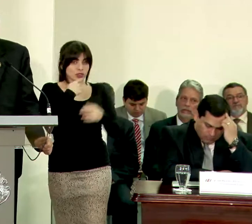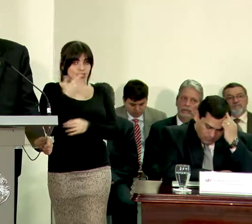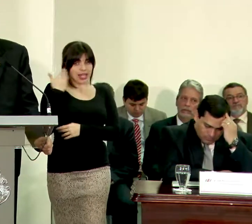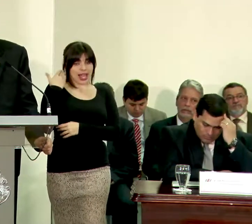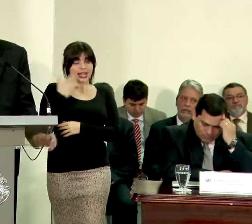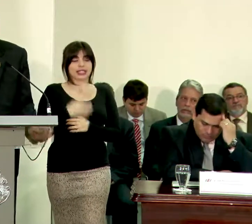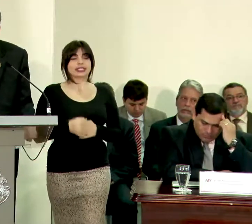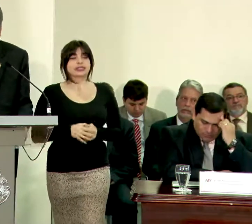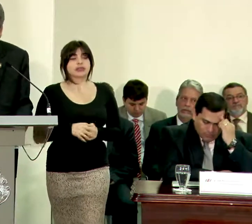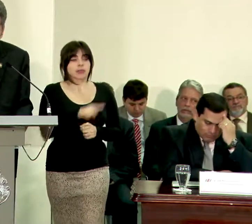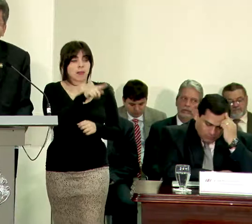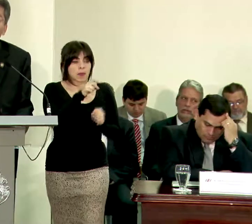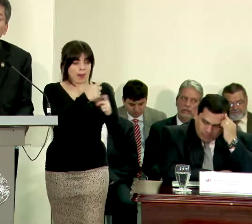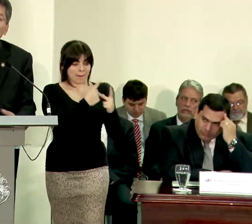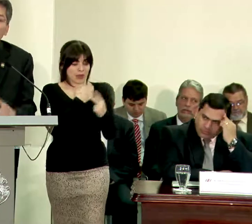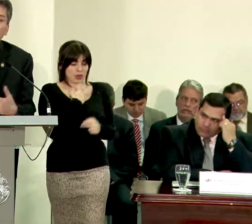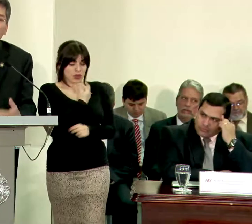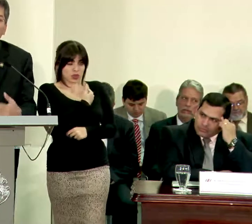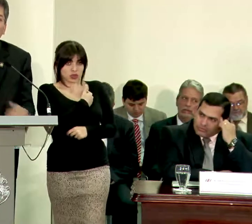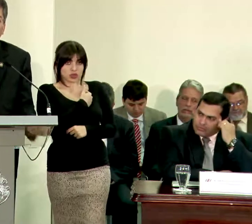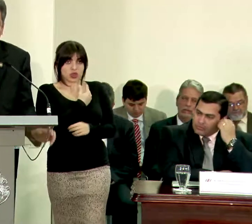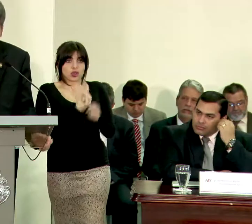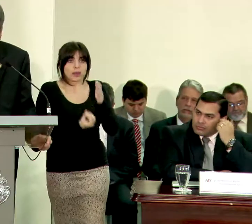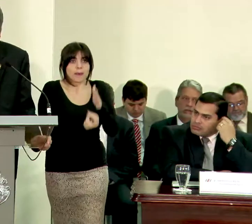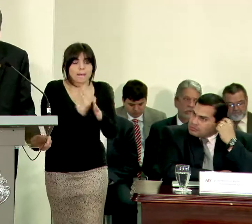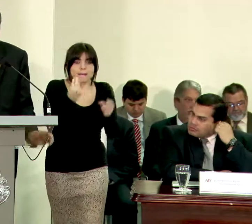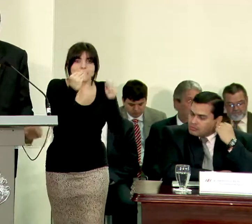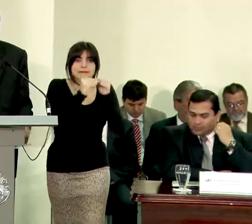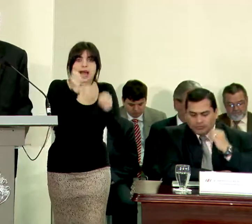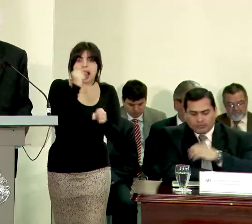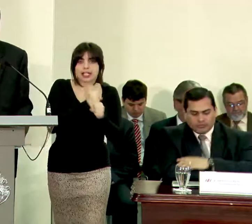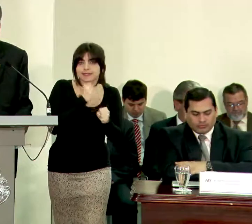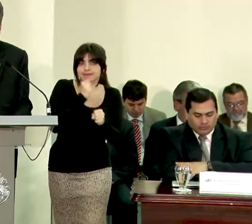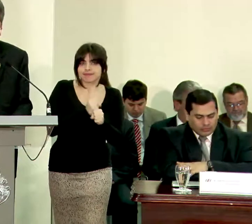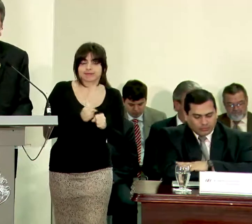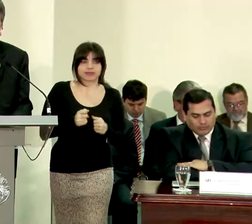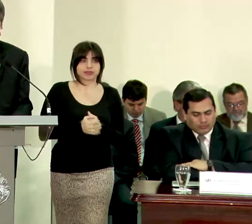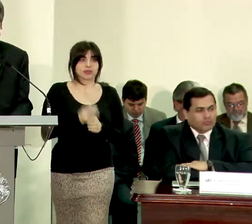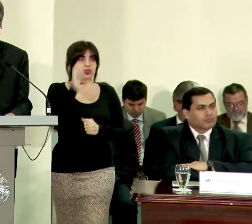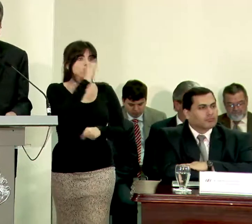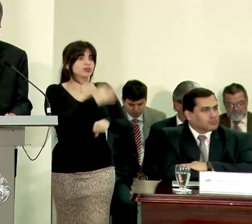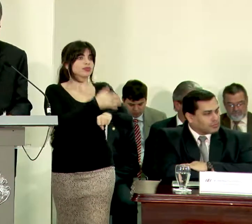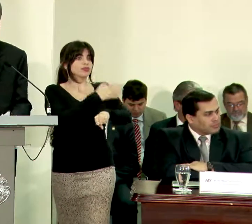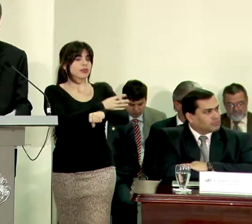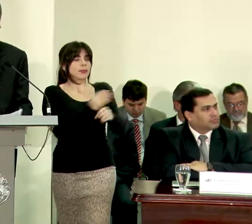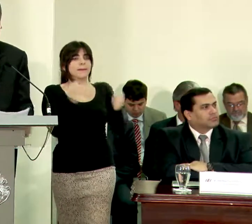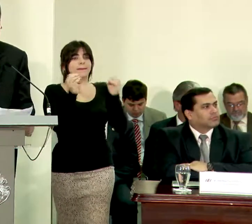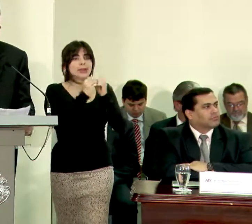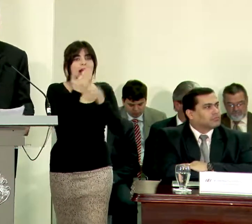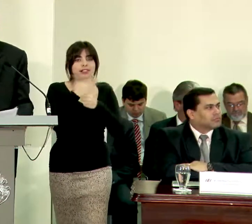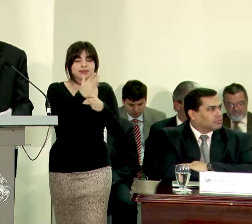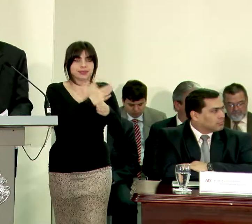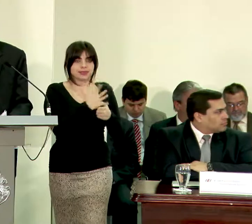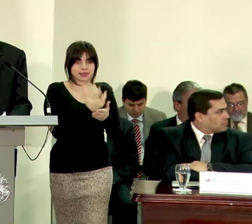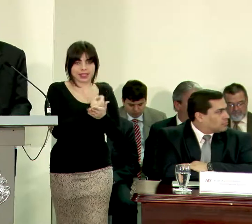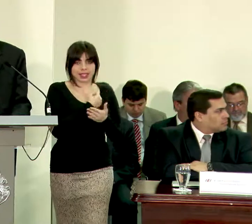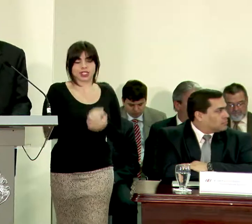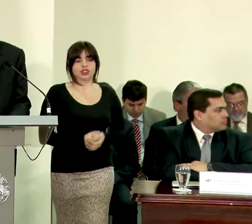antes, nos va a permitir a nosotros generar mucho más empleo y mejorar mucho más la distribución del